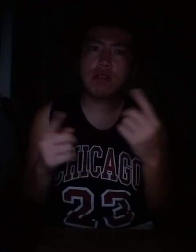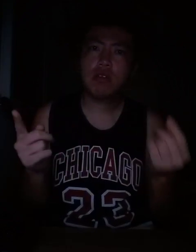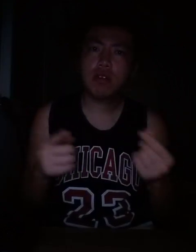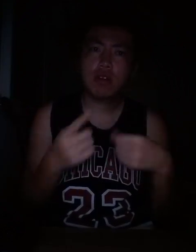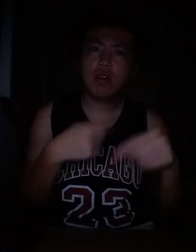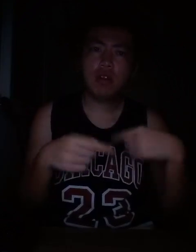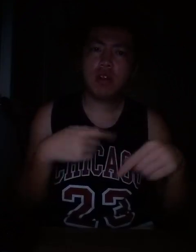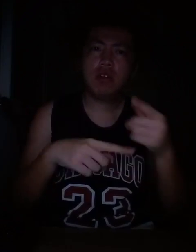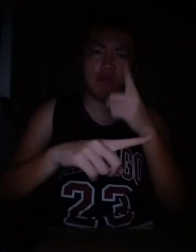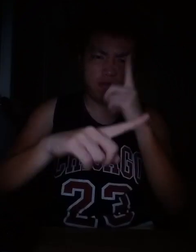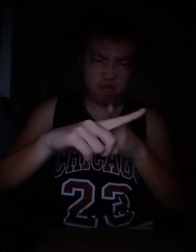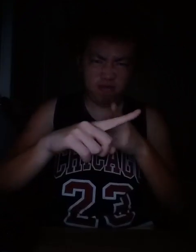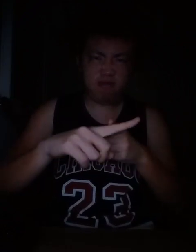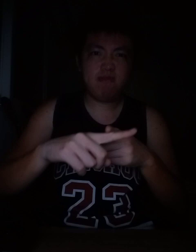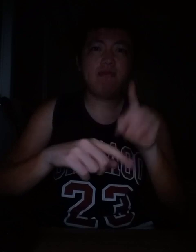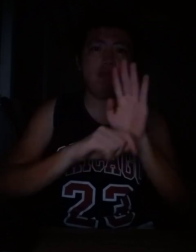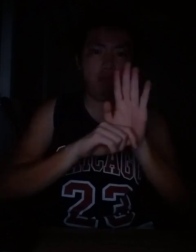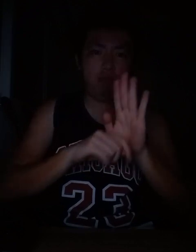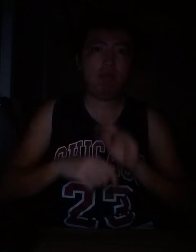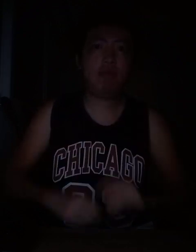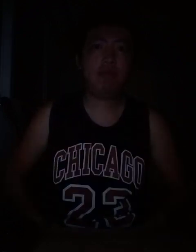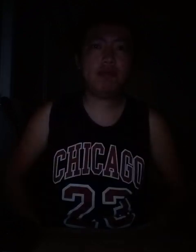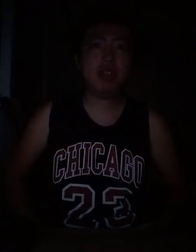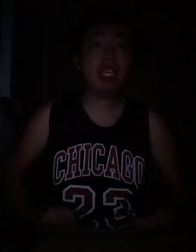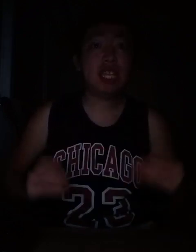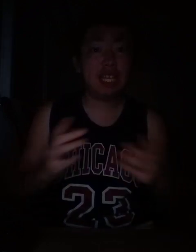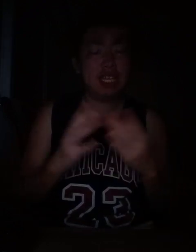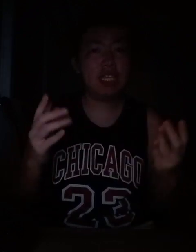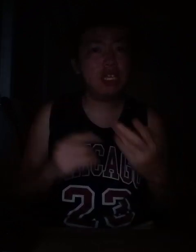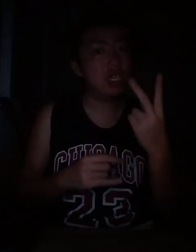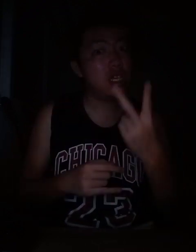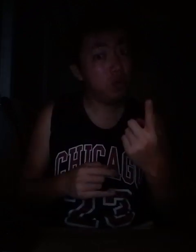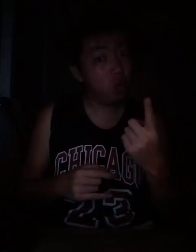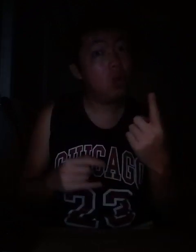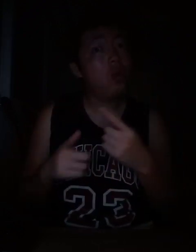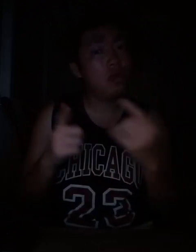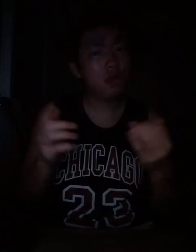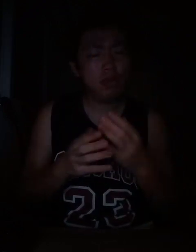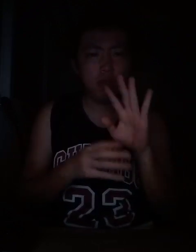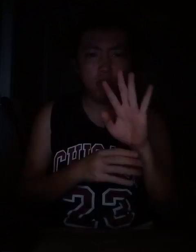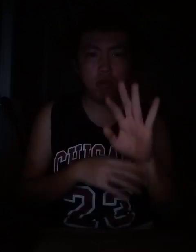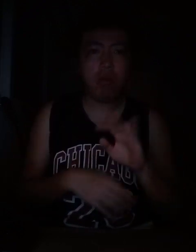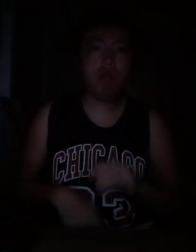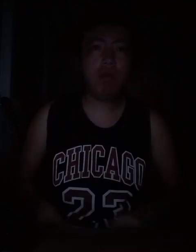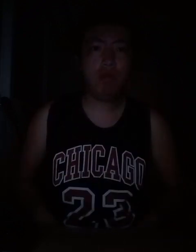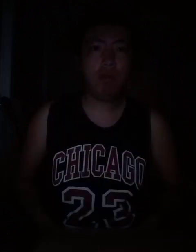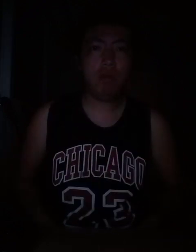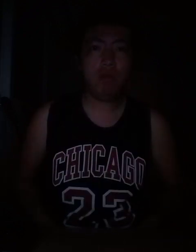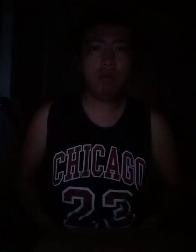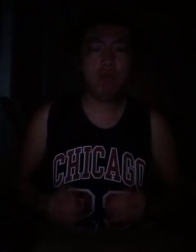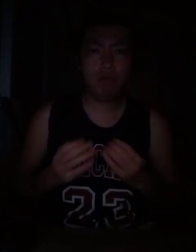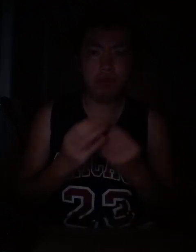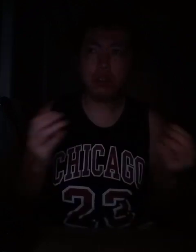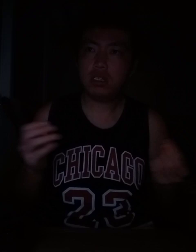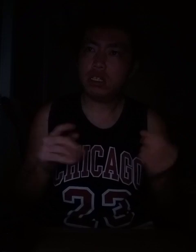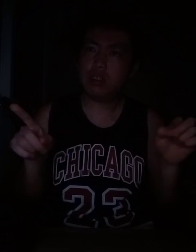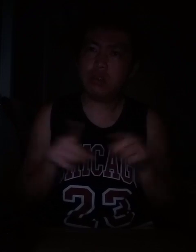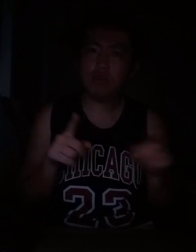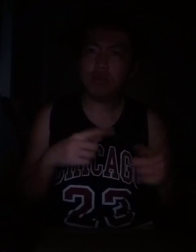전면 중단했다고 밝혔습니다. A씨는 2인 1조로 근무한 것으로 알려졌습니다. 경찰은 함께 작업했던 동료들을